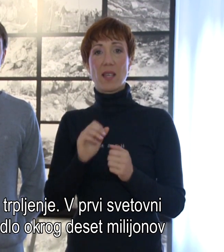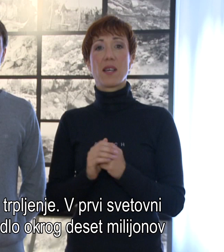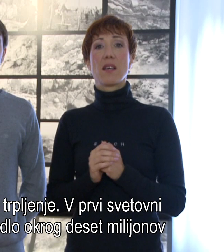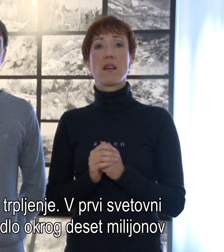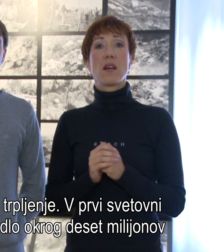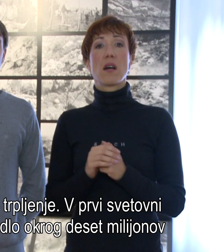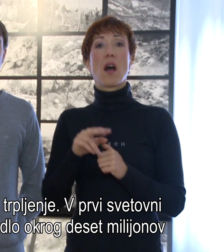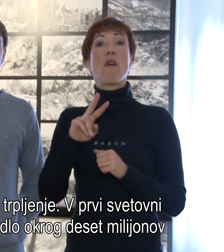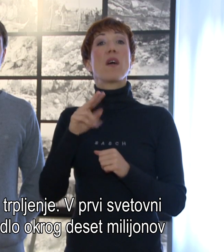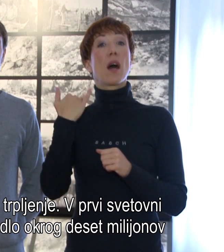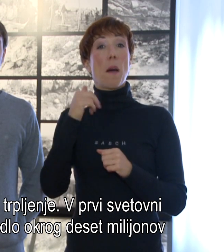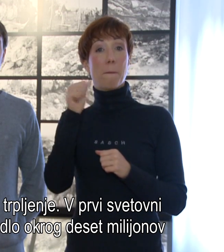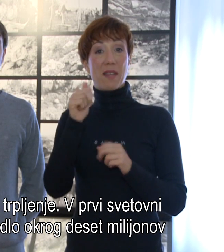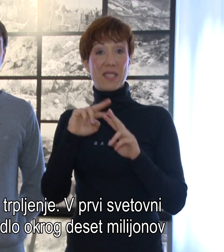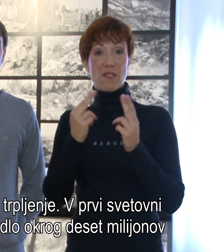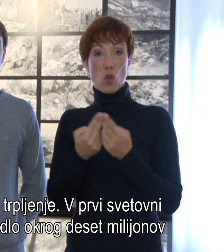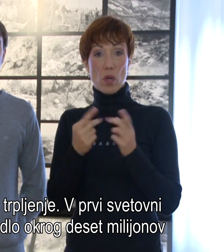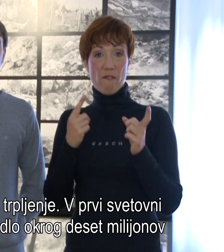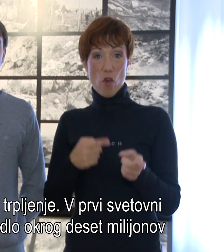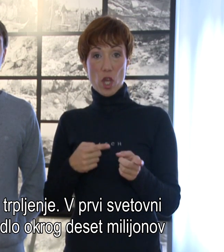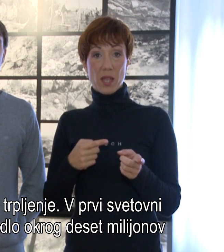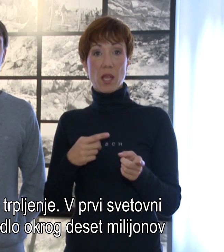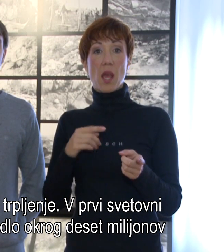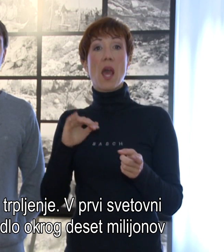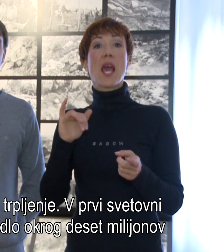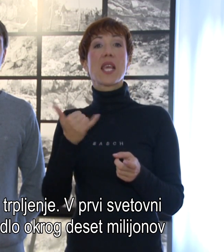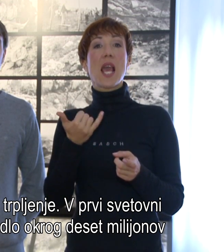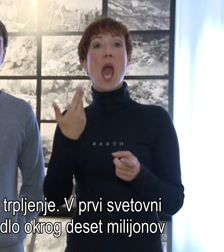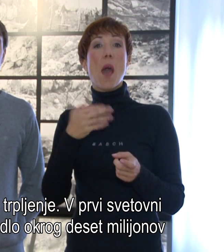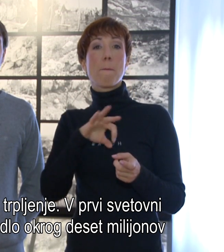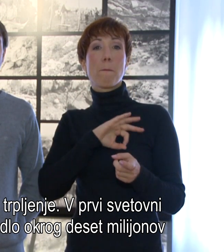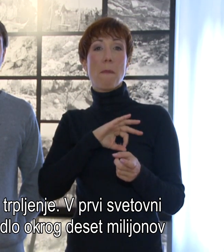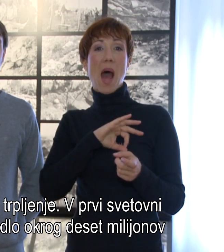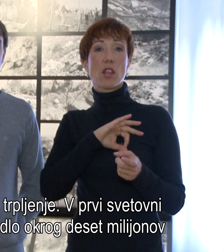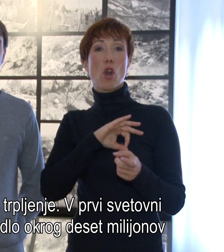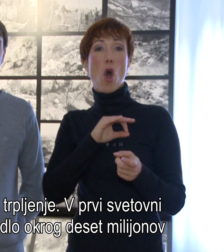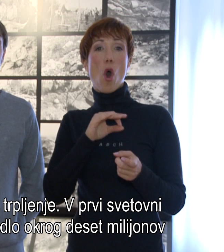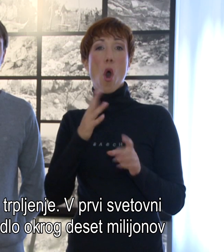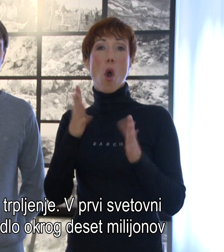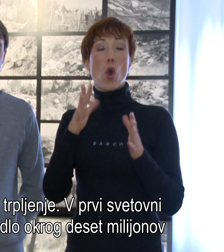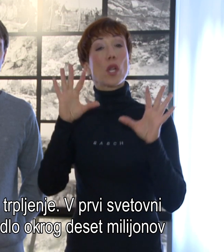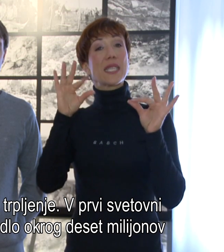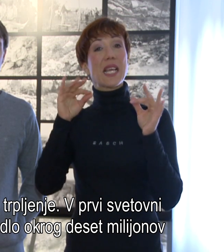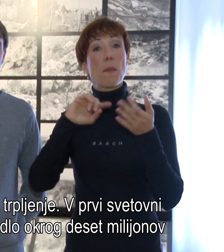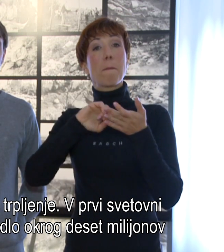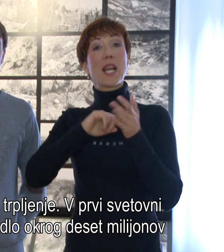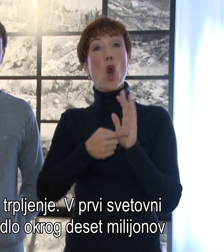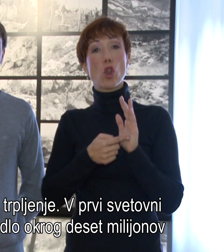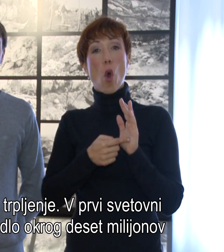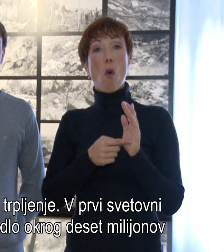V prvi svetovni vojni je upadlo nekje 10 milijonov vojakov. Na drugi